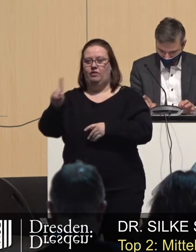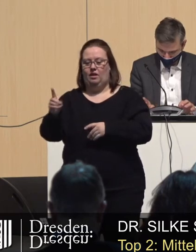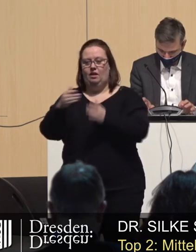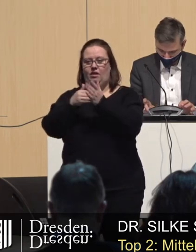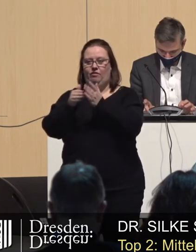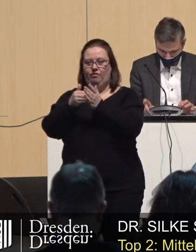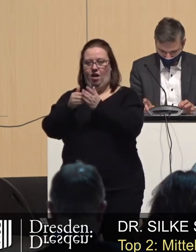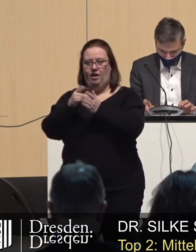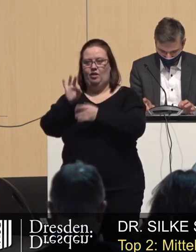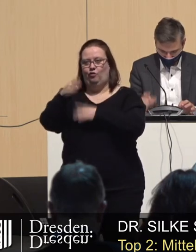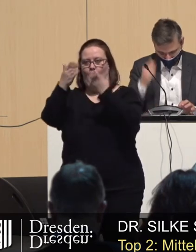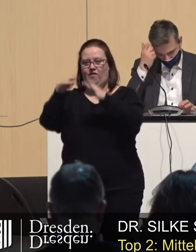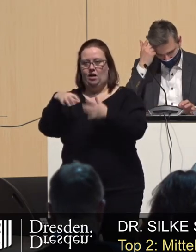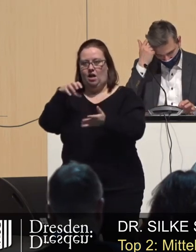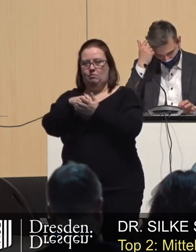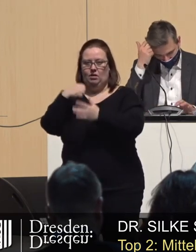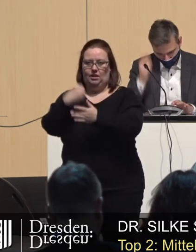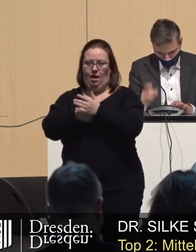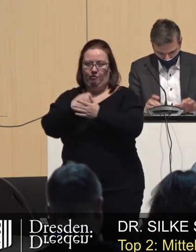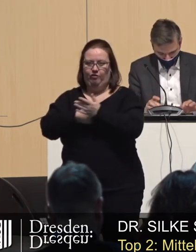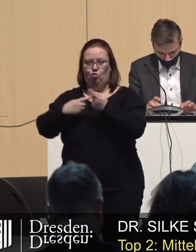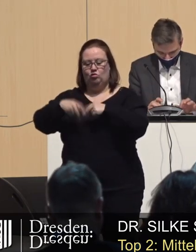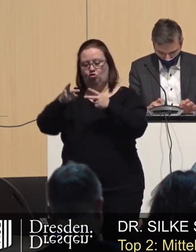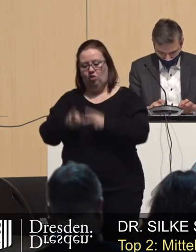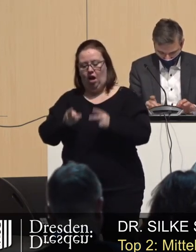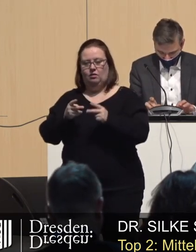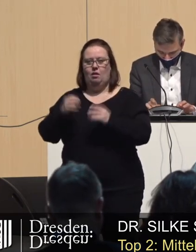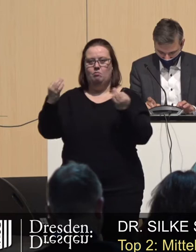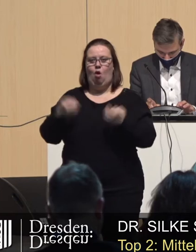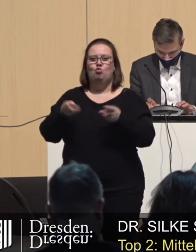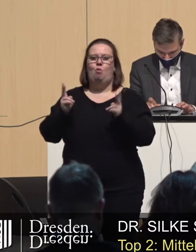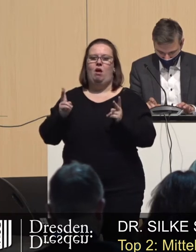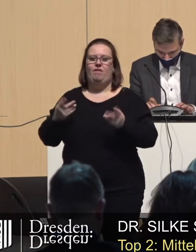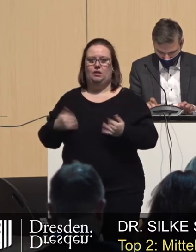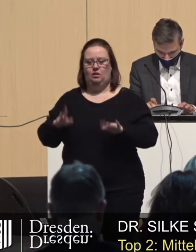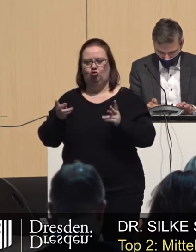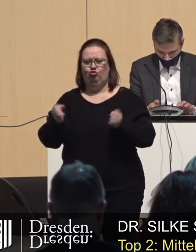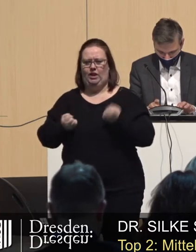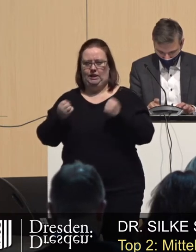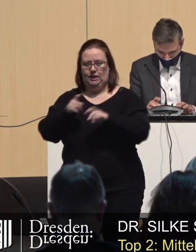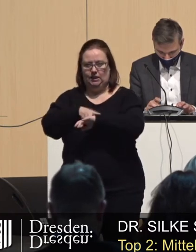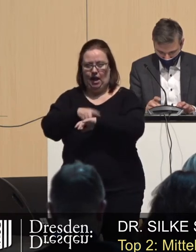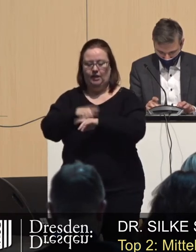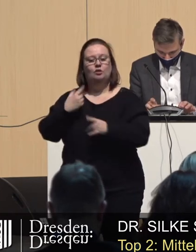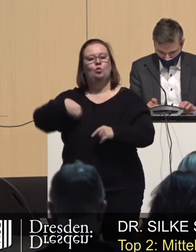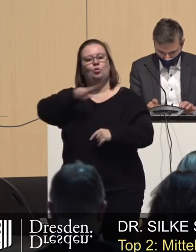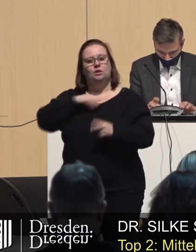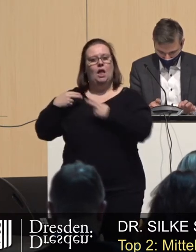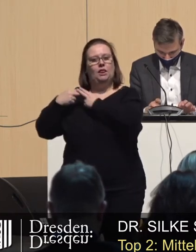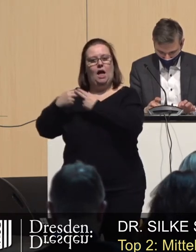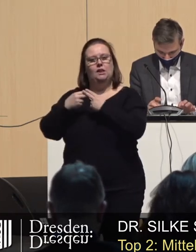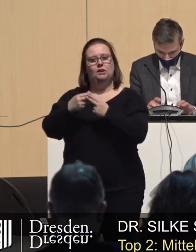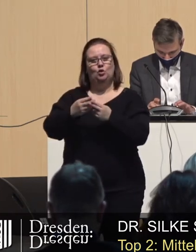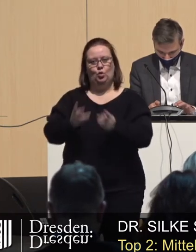weiter für die Weihnachtsmärkte kämpfen. Unsere Stadt braucht ein Stück Normalität in schwierigen Zeiten. Wir müssen unsere Tradition